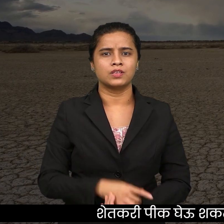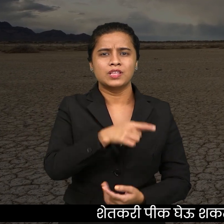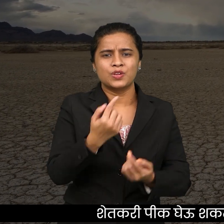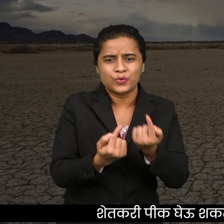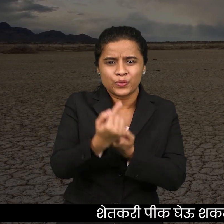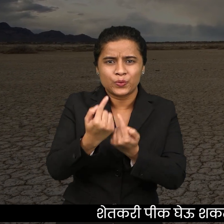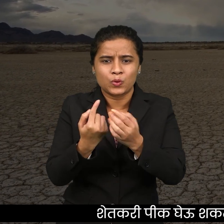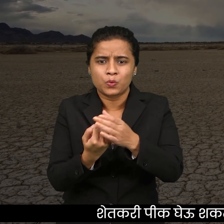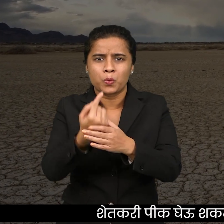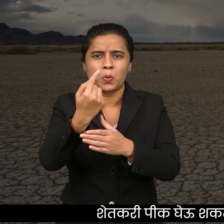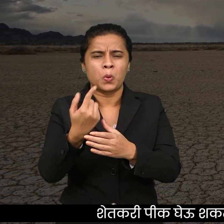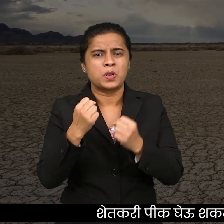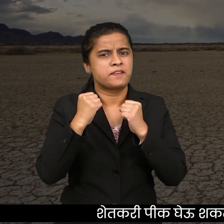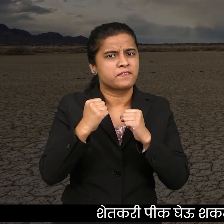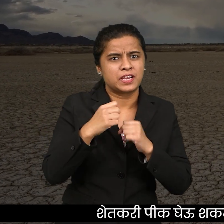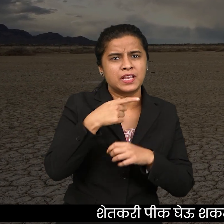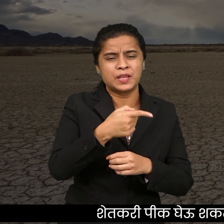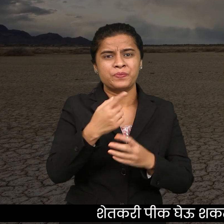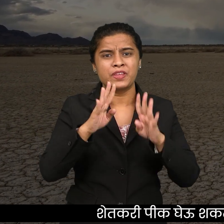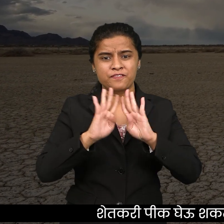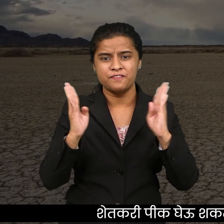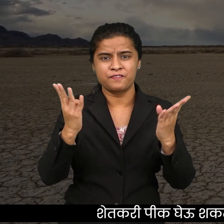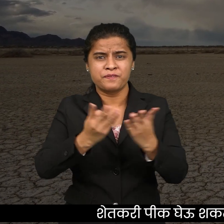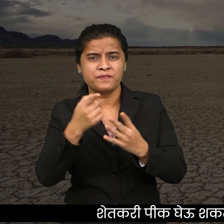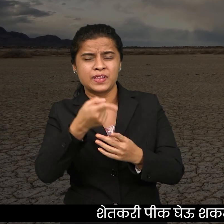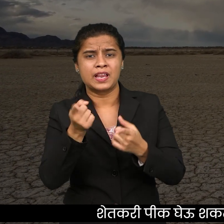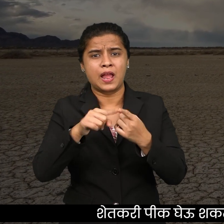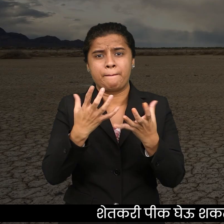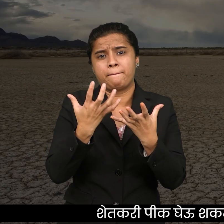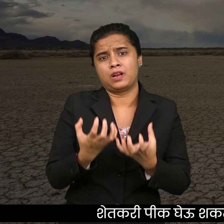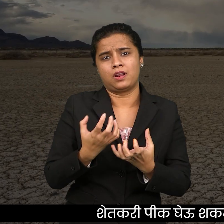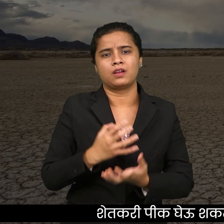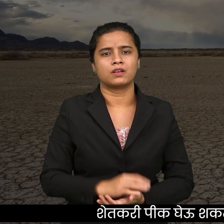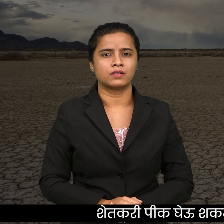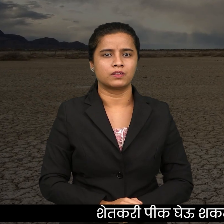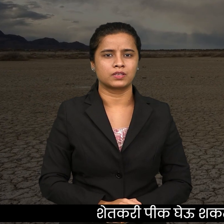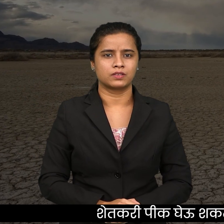शेतकरी पीक घेऊ शकत नाही आणि शेतं कोरडी पडतात.